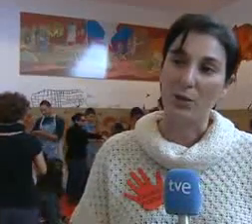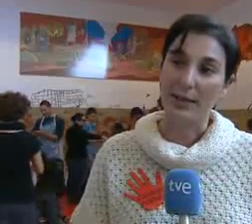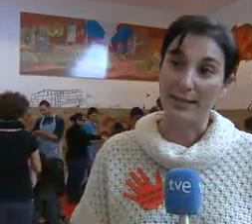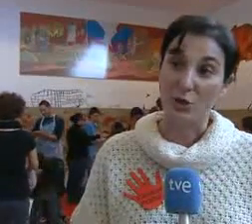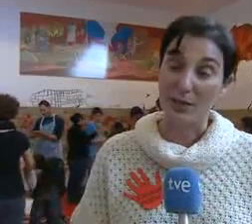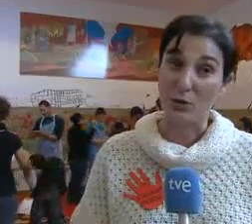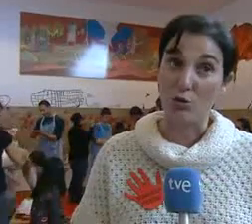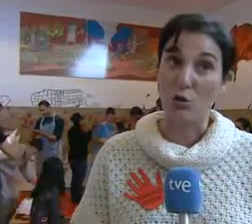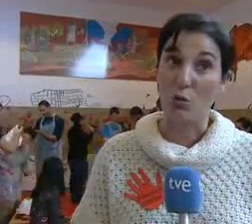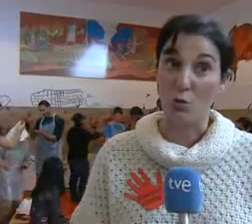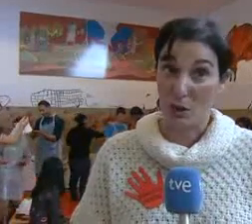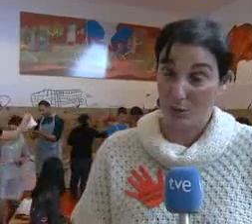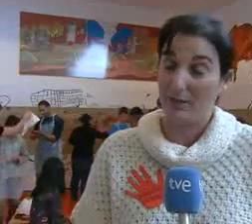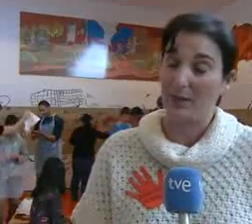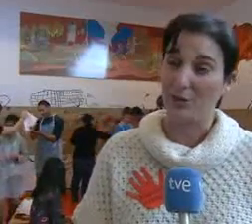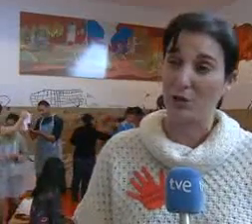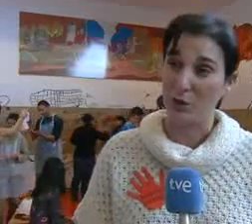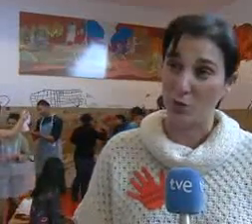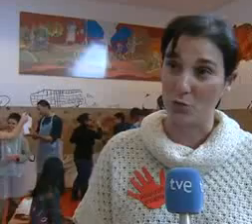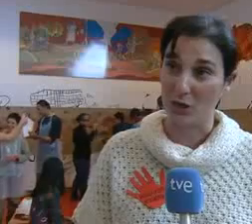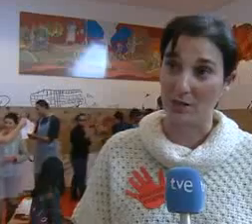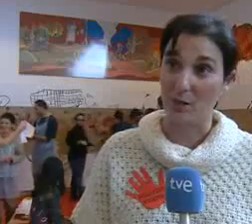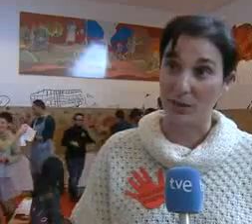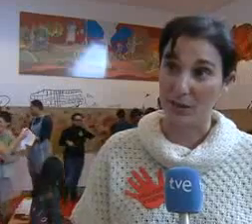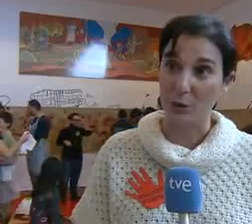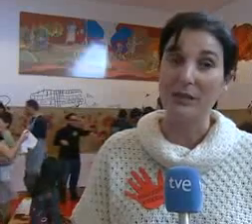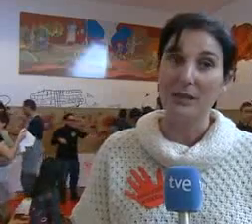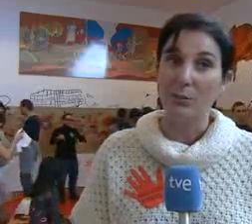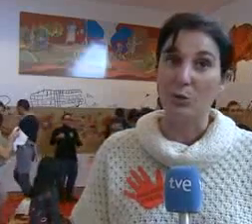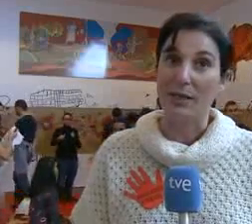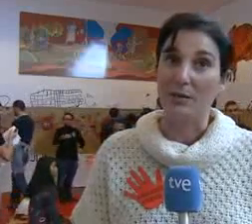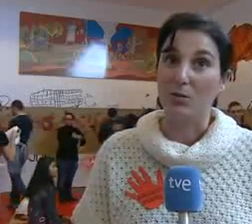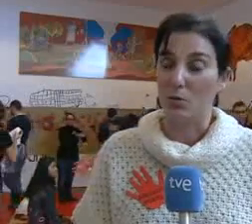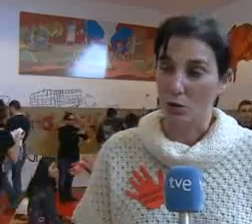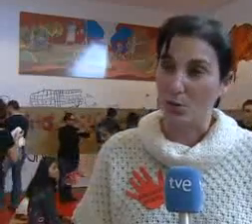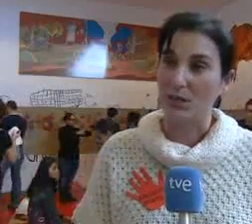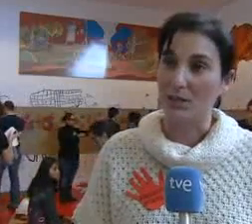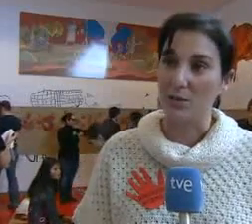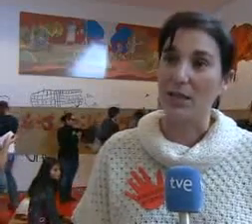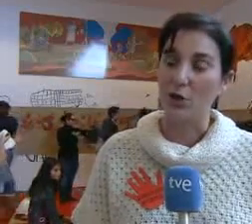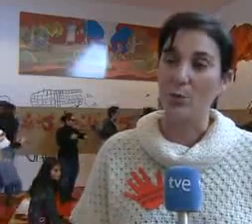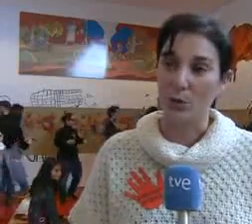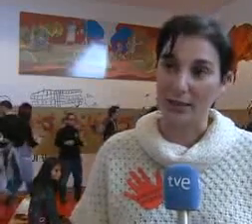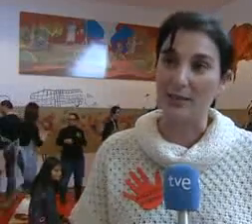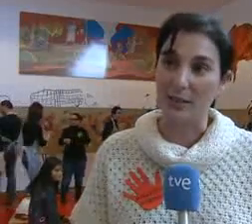a las manos como una obra de teatro que ellos mismos han interpretado, pues para que todos nuestros visitantes vieran lo importante que